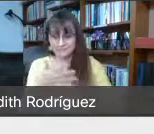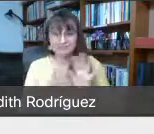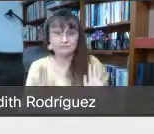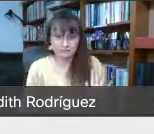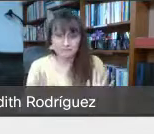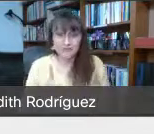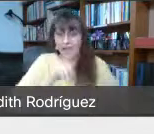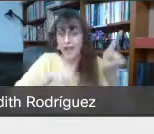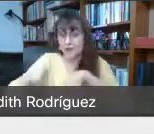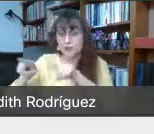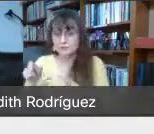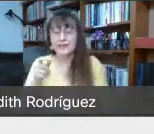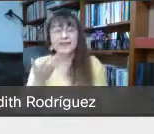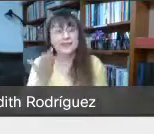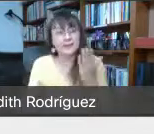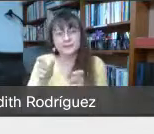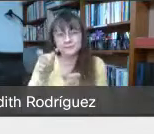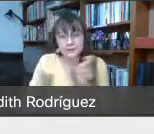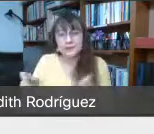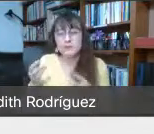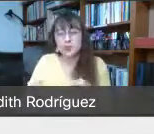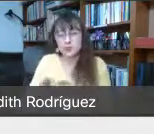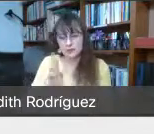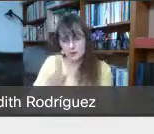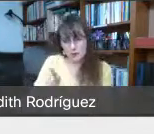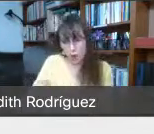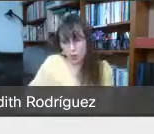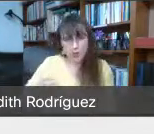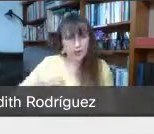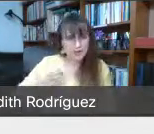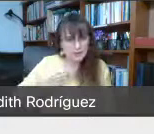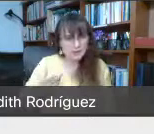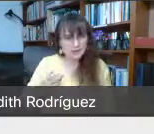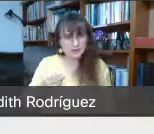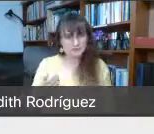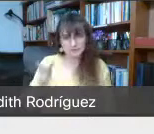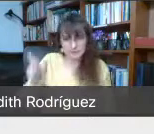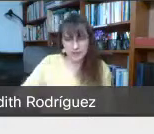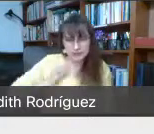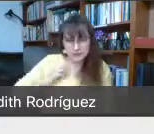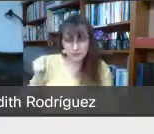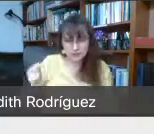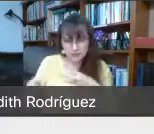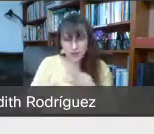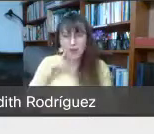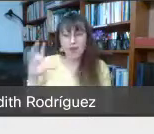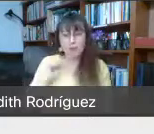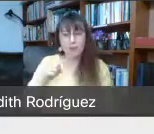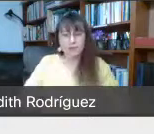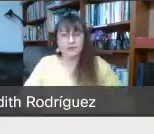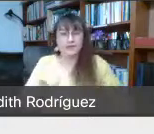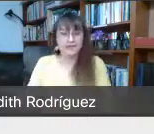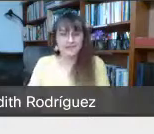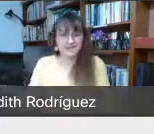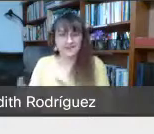español como una segunda lengua, o como primera, o también sordos que adquirieron la lengua de